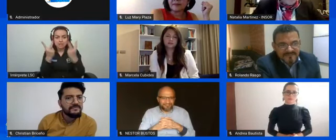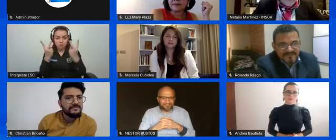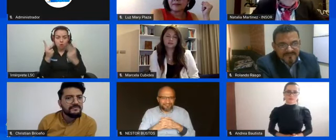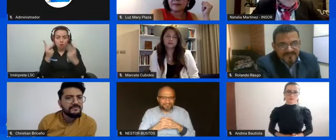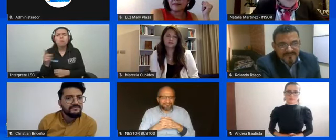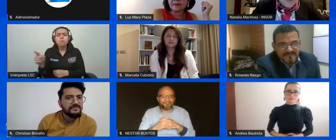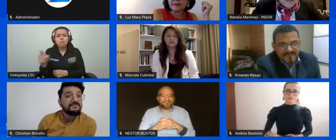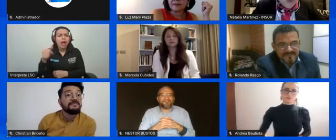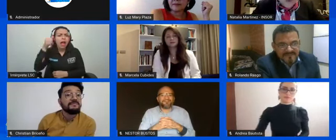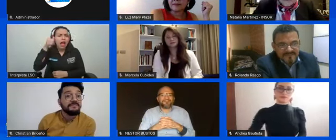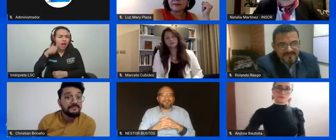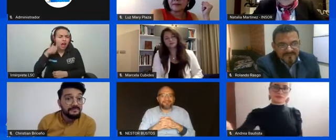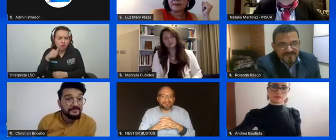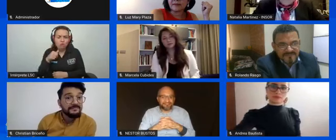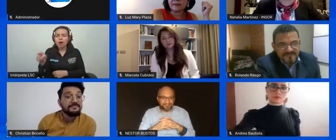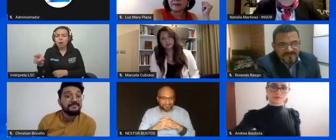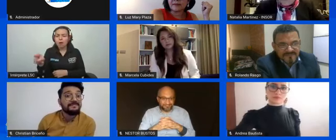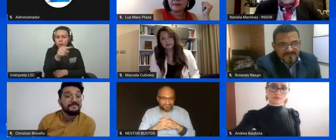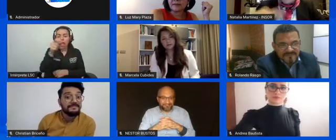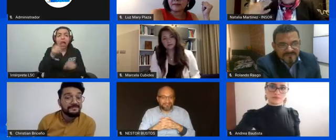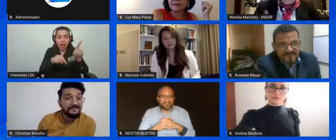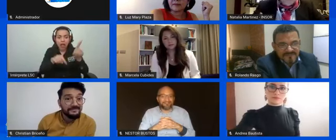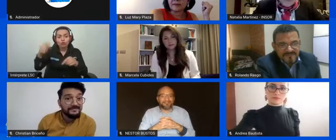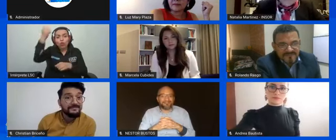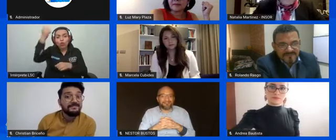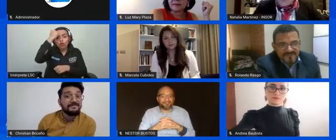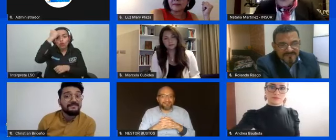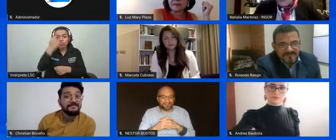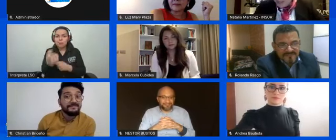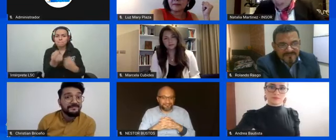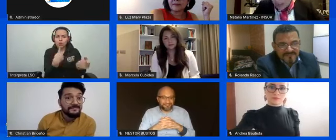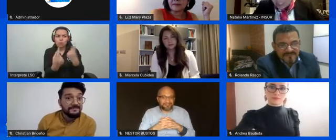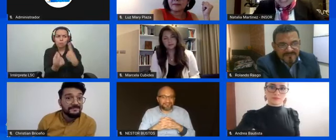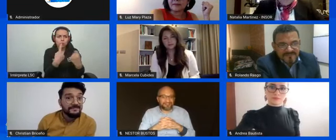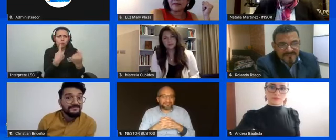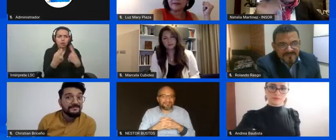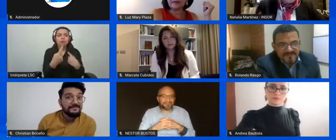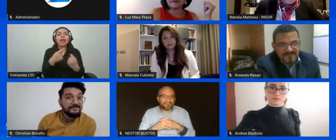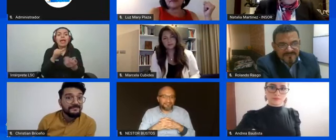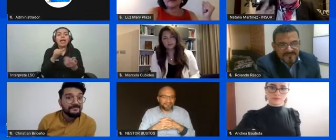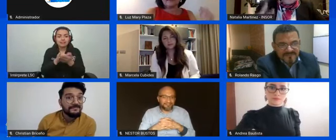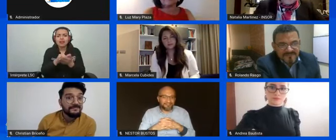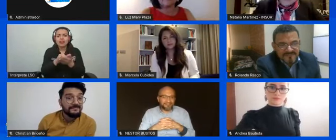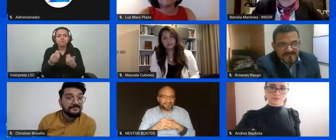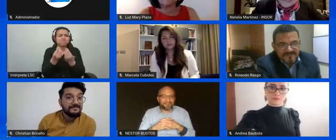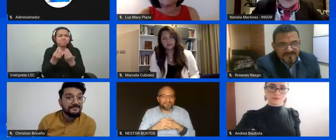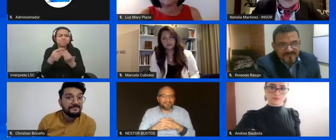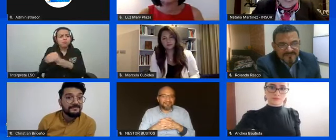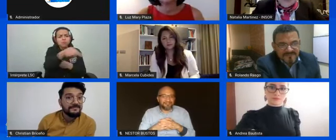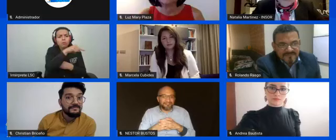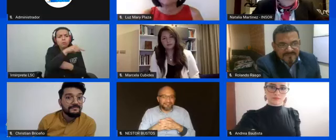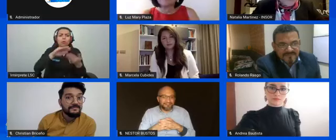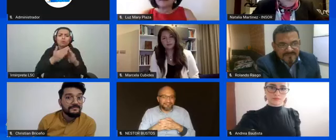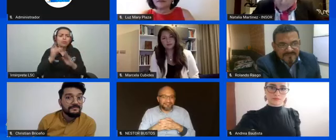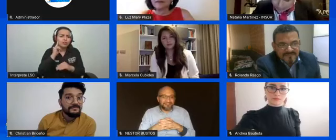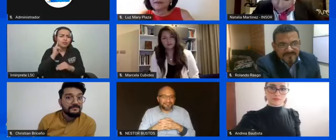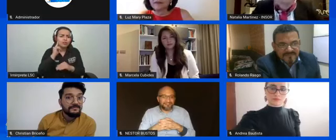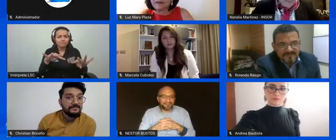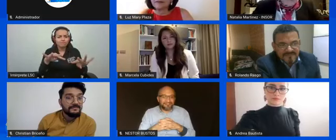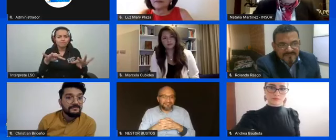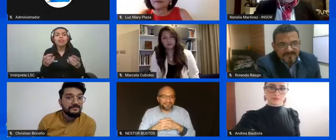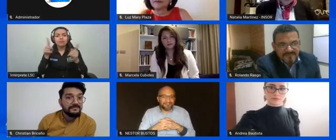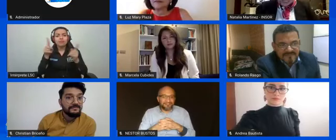están haciendo preguntas, hay gente de todo el país, de la comunidad sorda, están funcionarios del instituto que le mandan muchas saludos a Luz